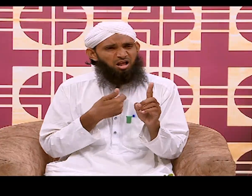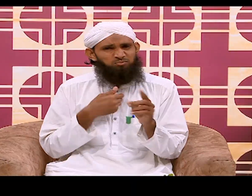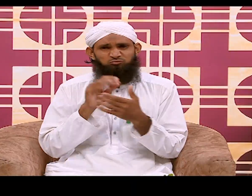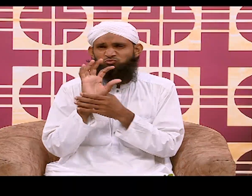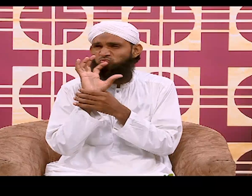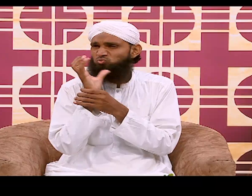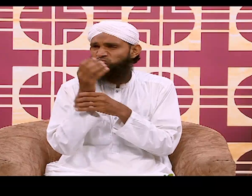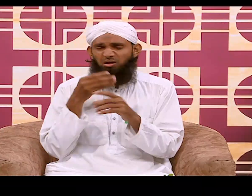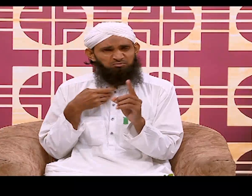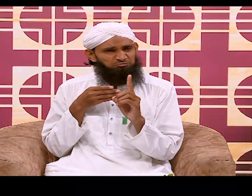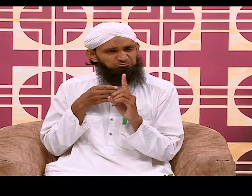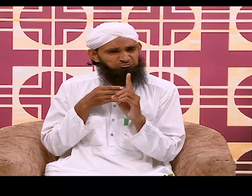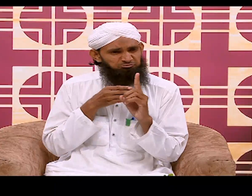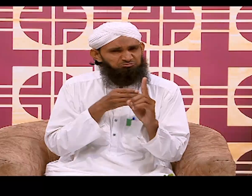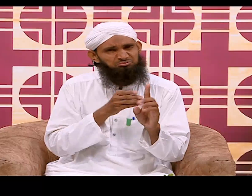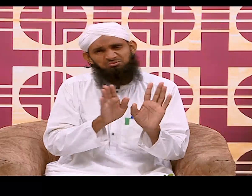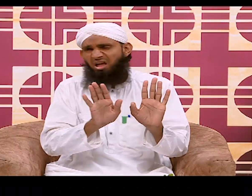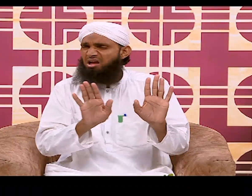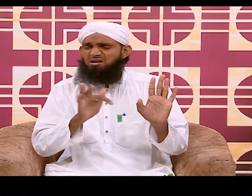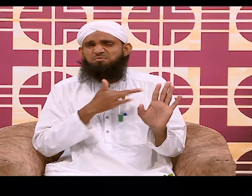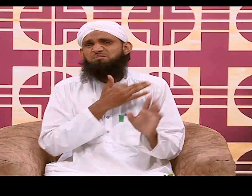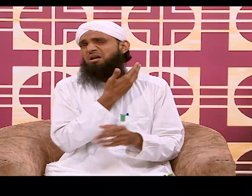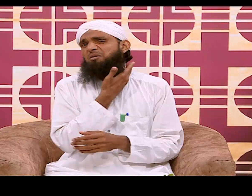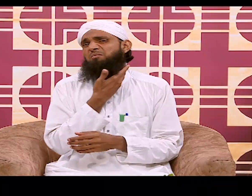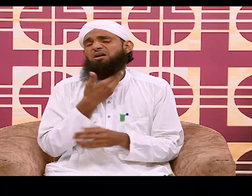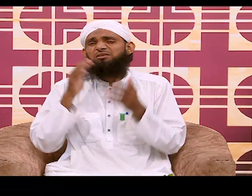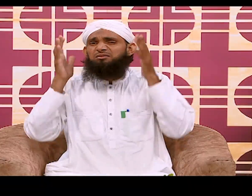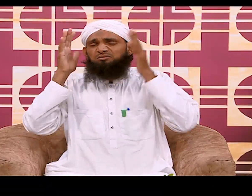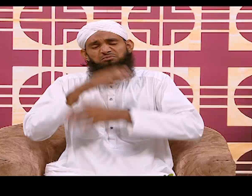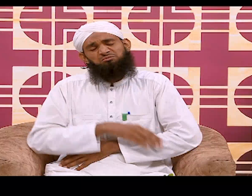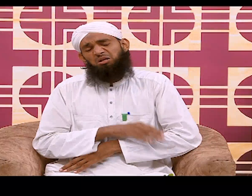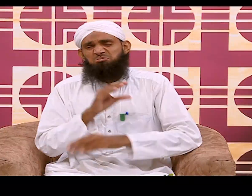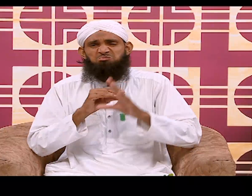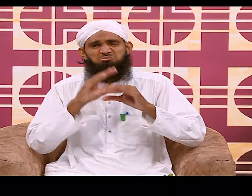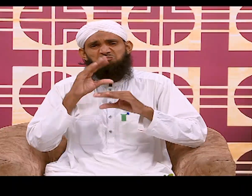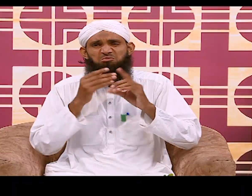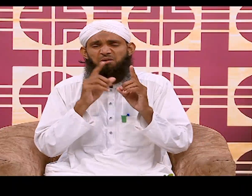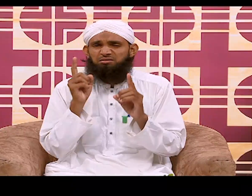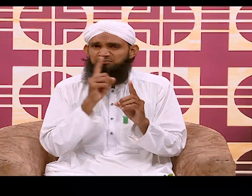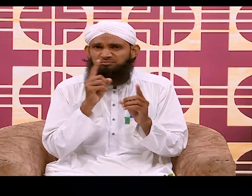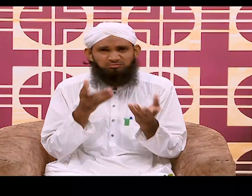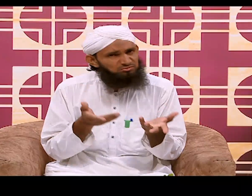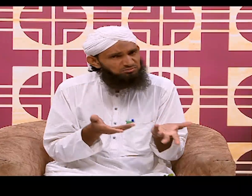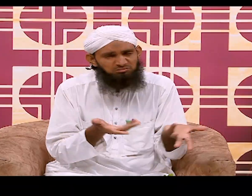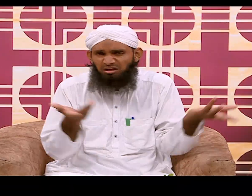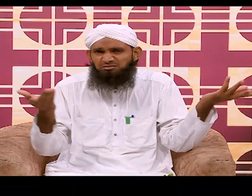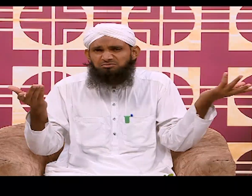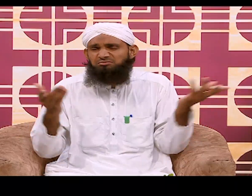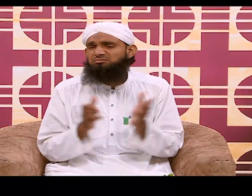دنیا دار بندے ہیں، بس جتنا بن پڑتا ہے نمازیں پڑھ لیتے ہیں، ذکر اذکار کر لیتے ہیں۔